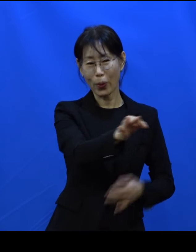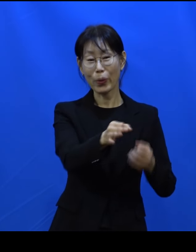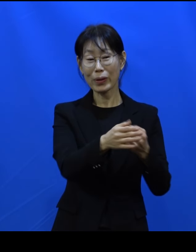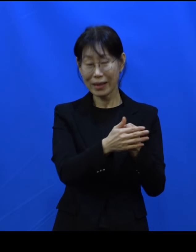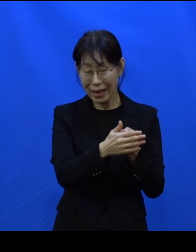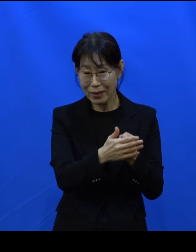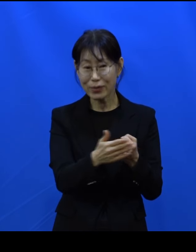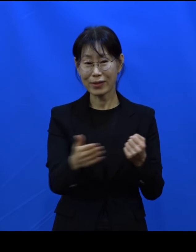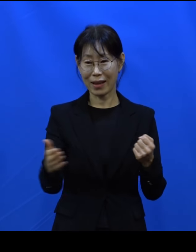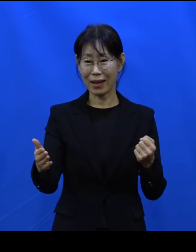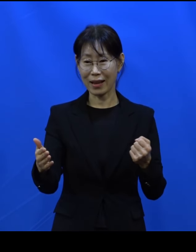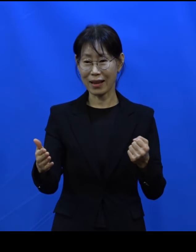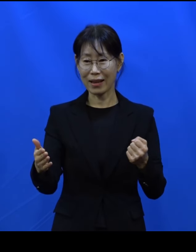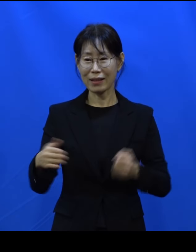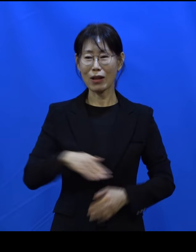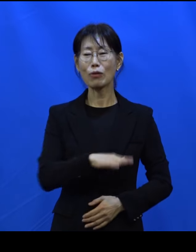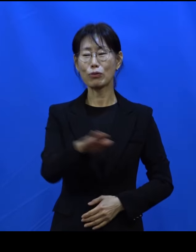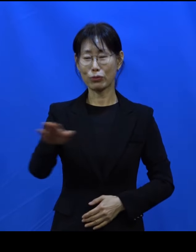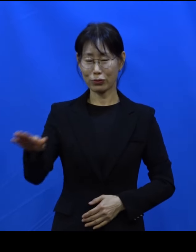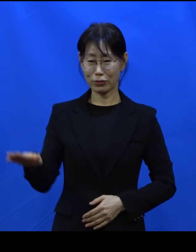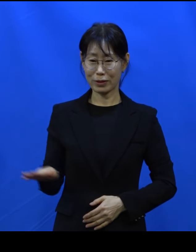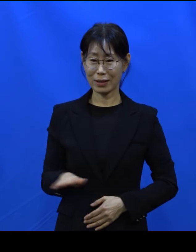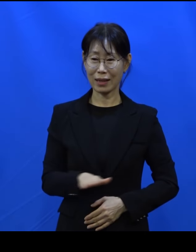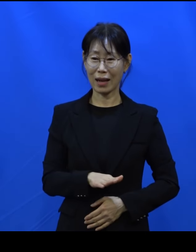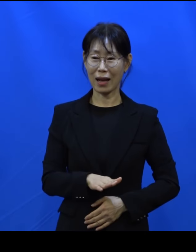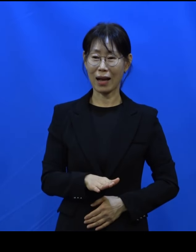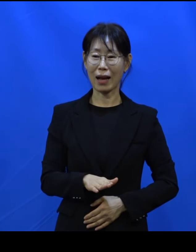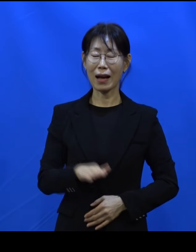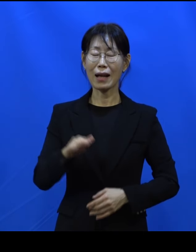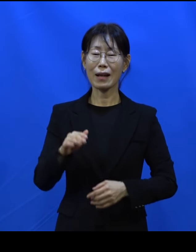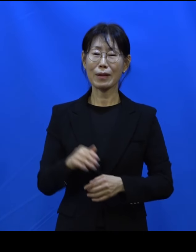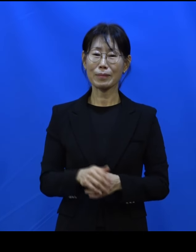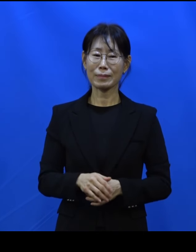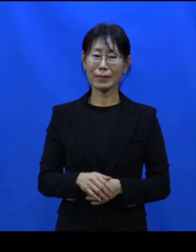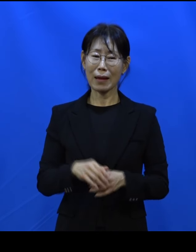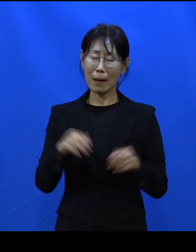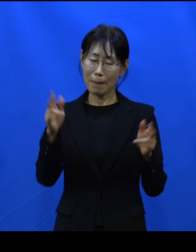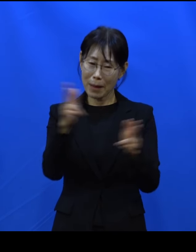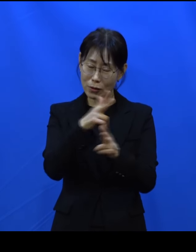수도 있는데, 이거는 우리 뭐 매주